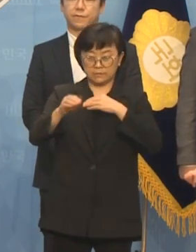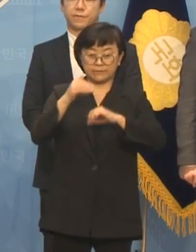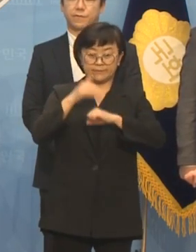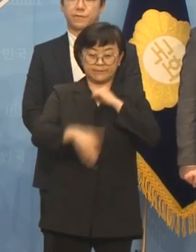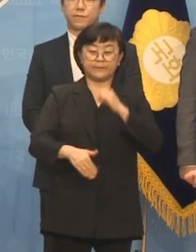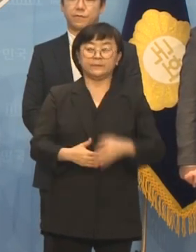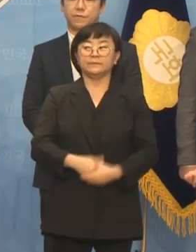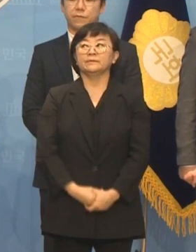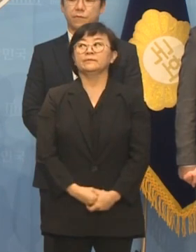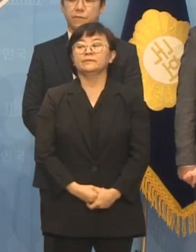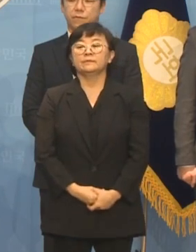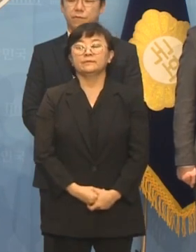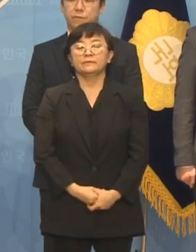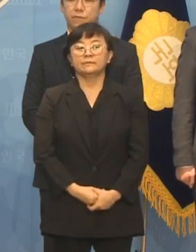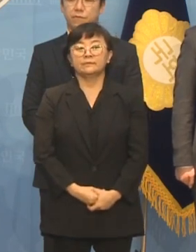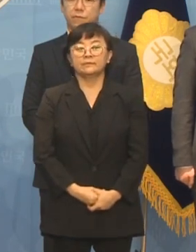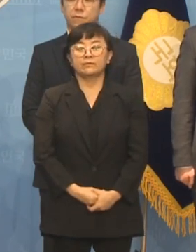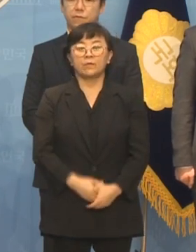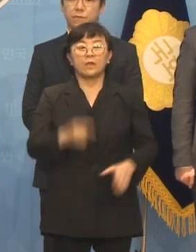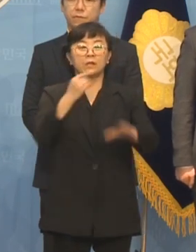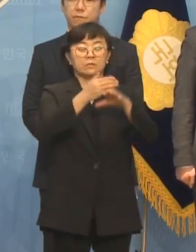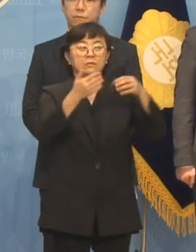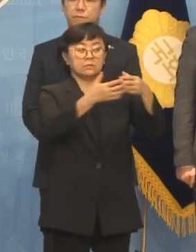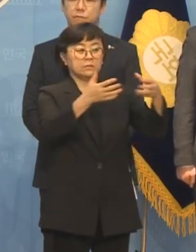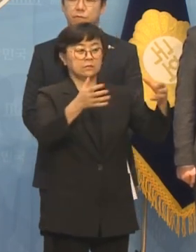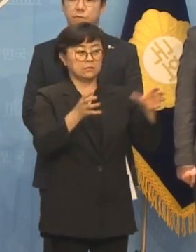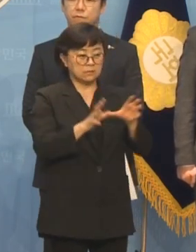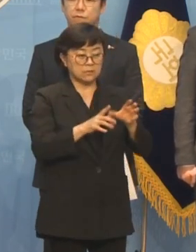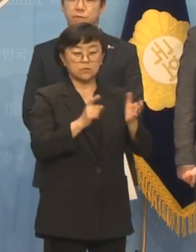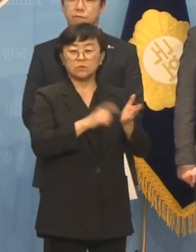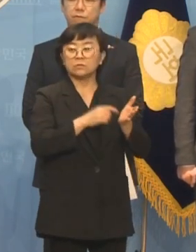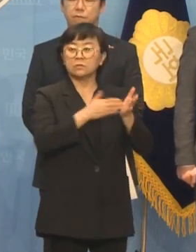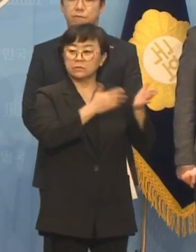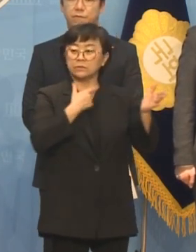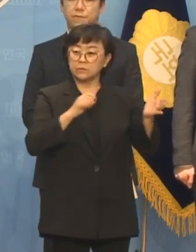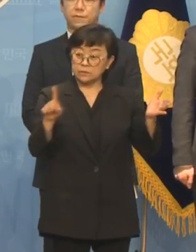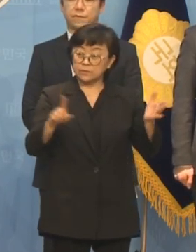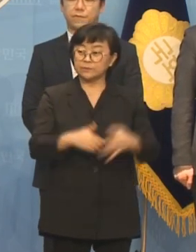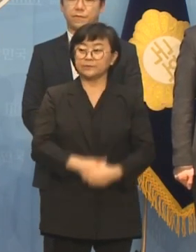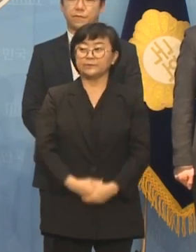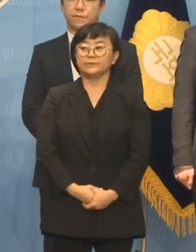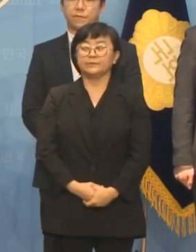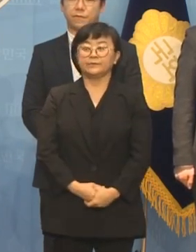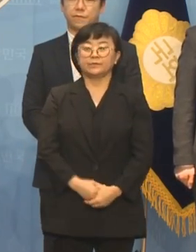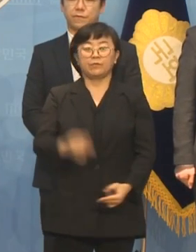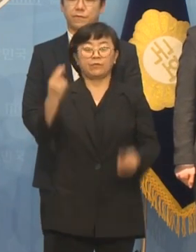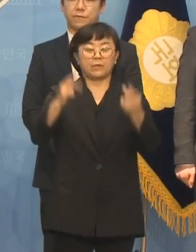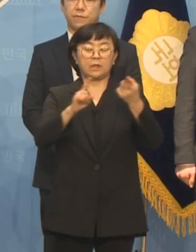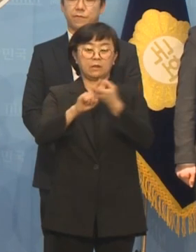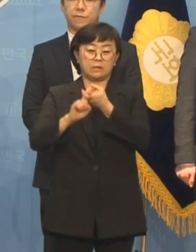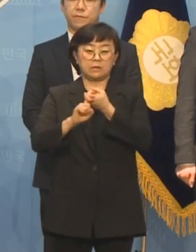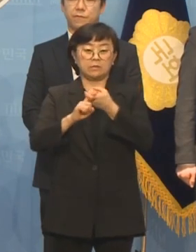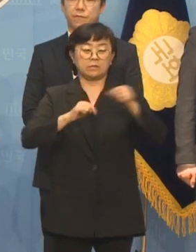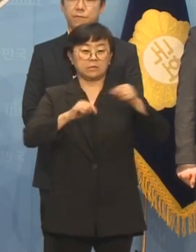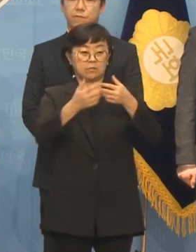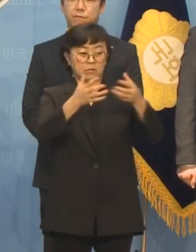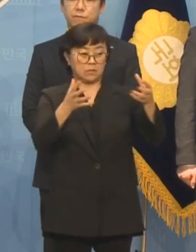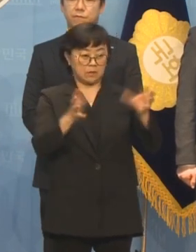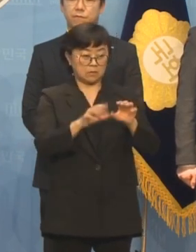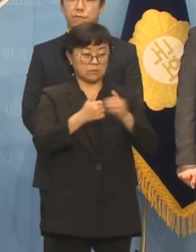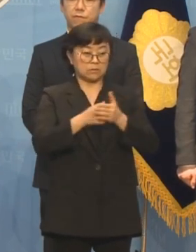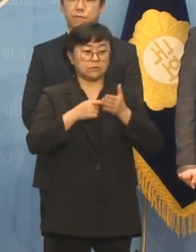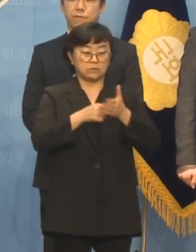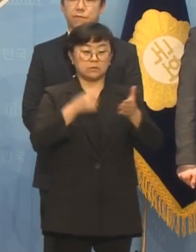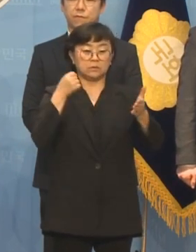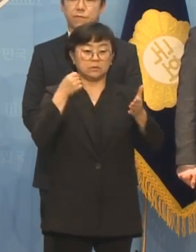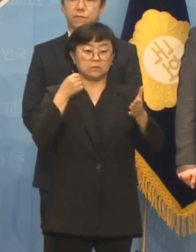더불어민주당에게 촉구합니다. 비례연합정당 추진에 대한 입장을 당장 정하기